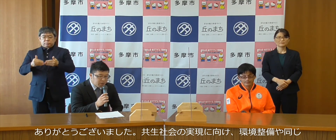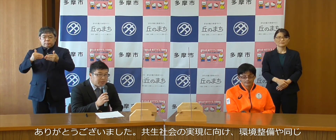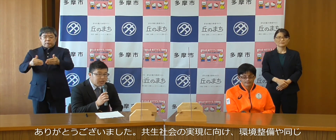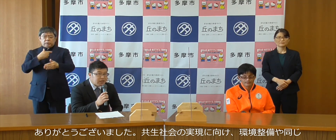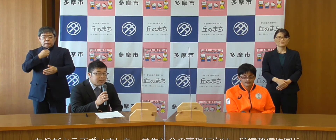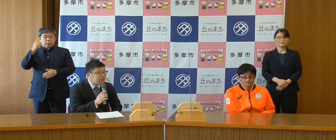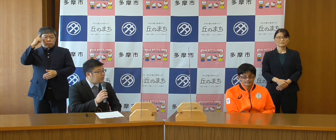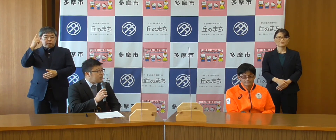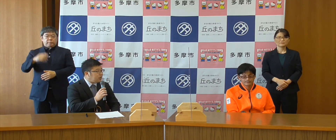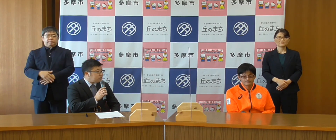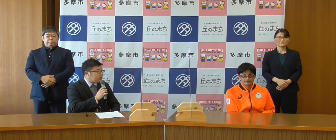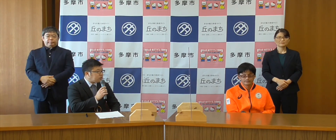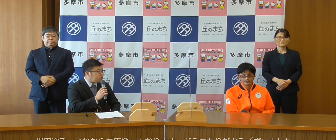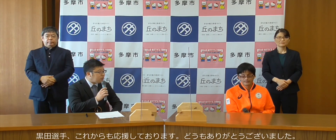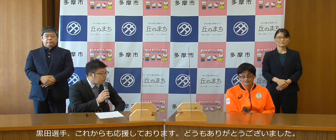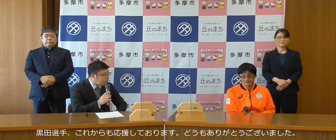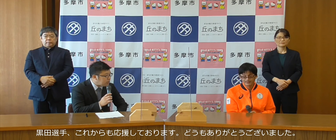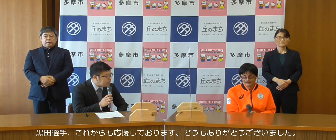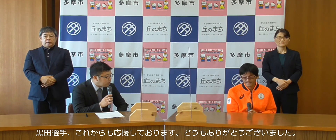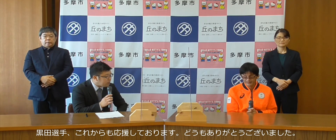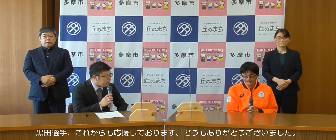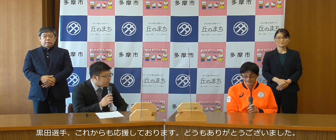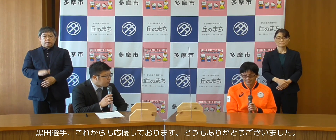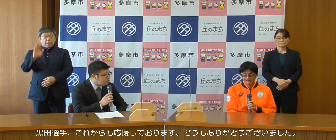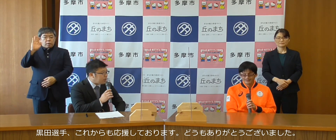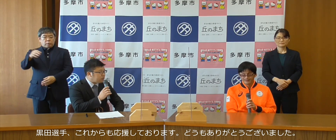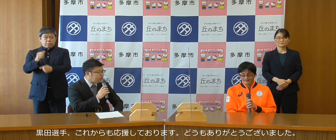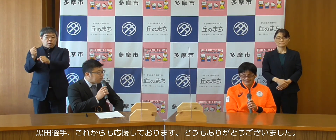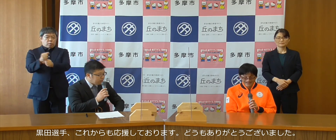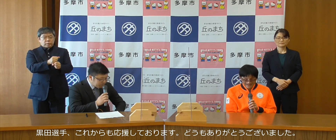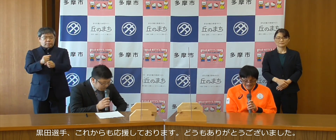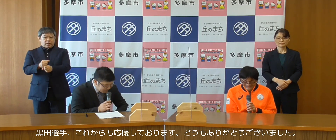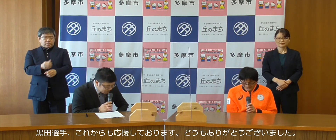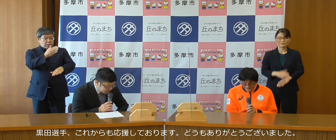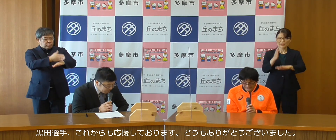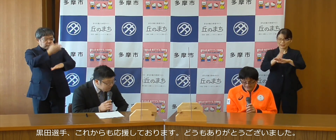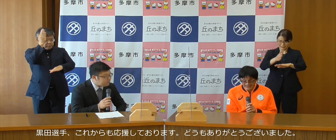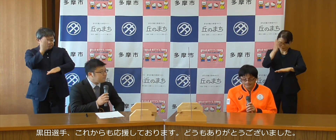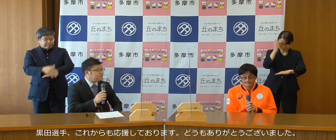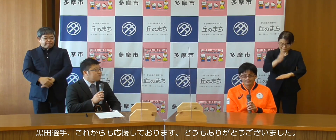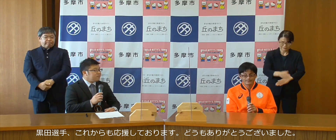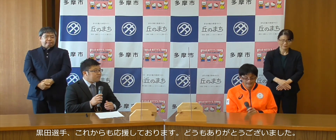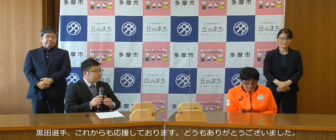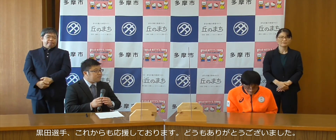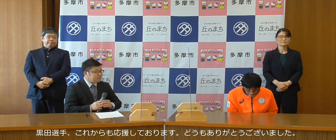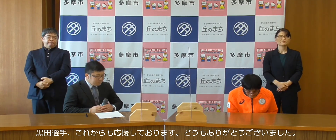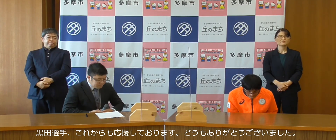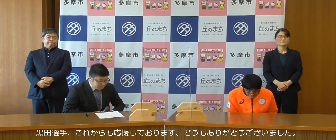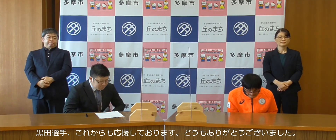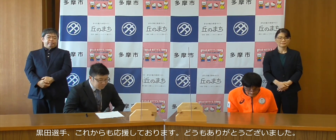ふうに思いました。工藤選手、これからも応援しております。どうもありがとうございました。 ありがとうございました。